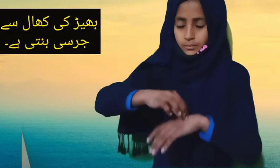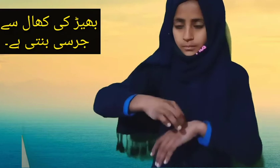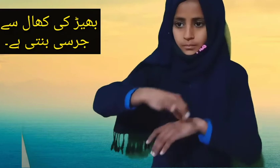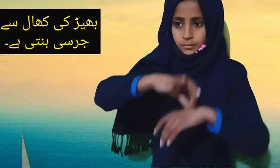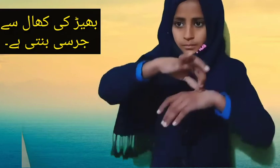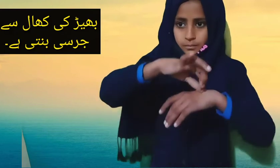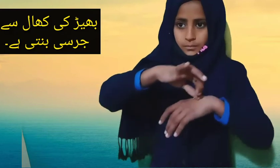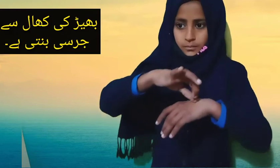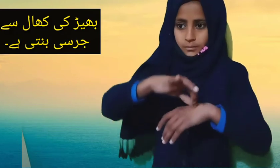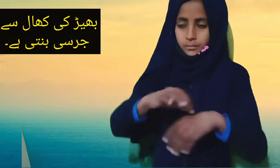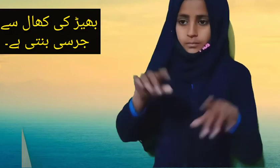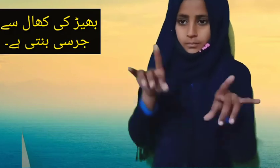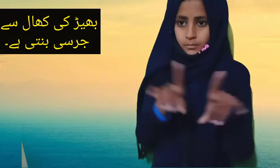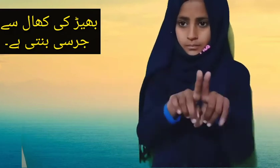खाल से